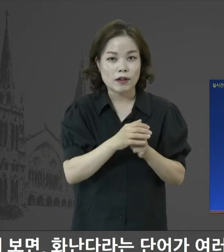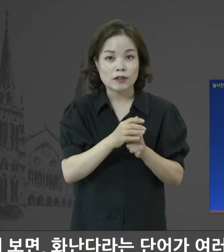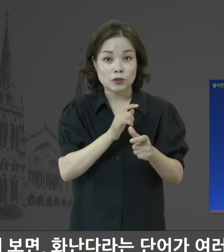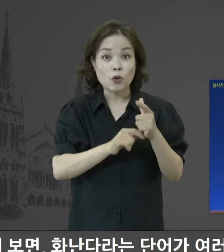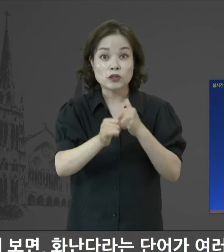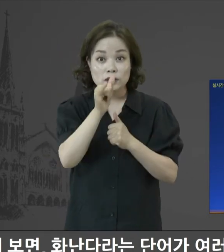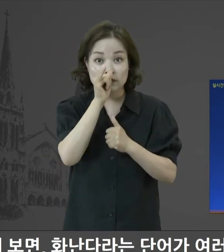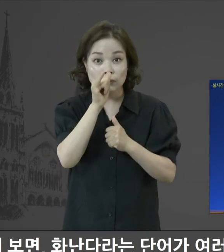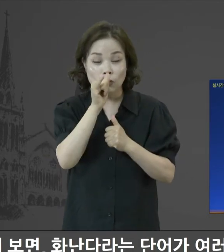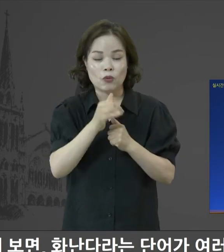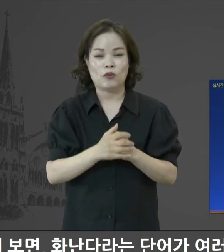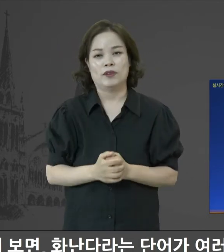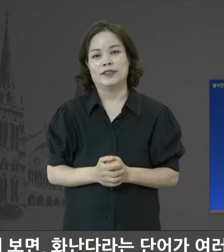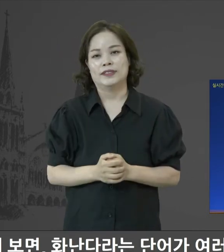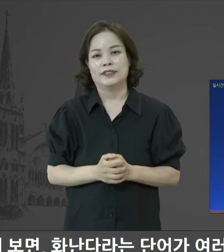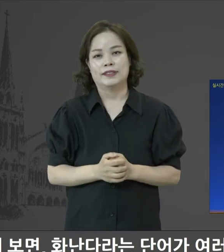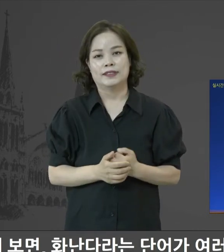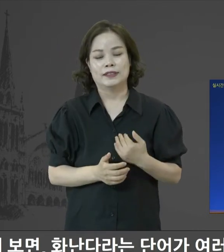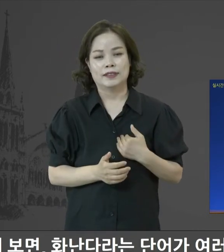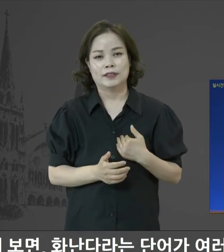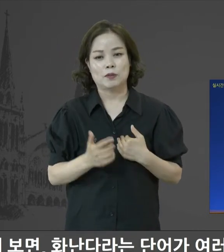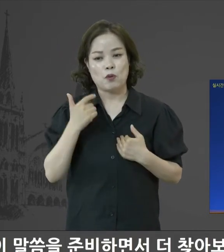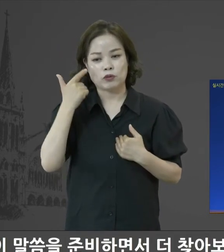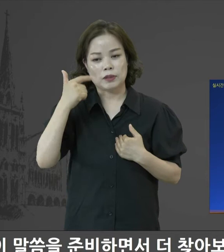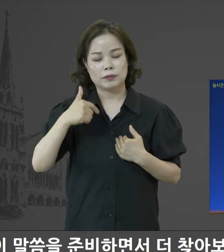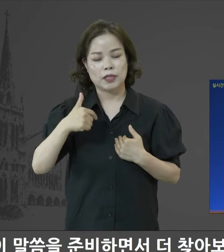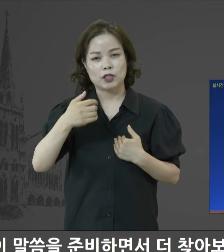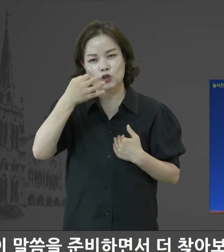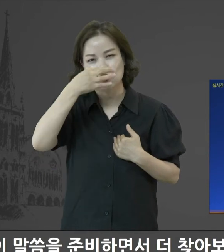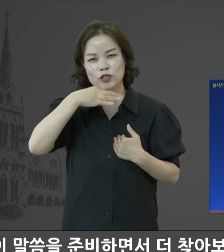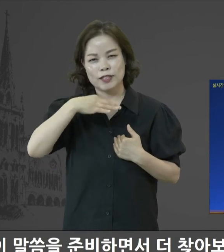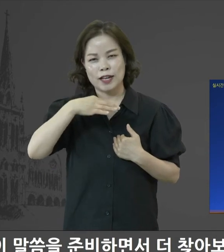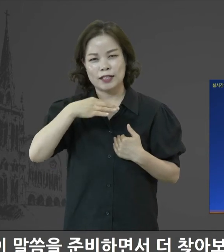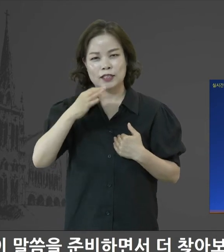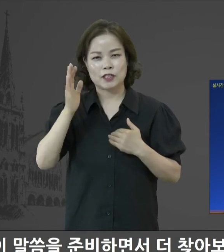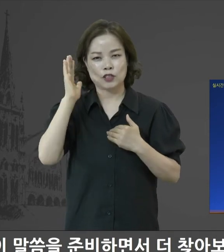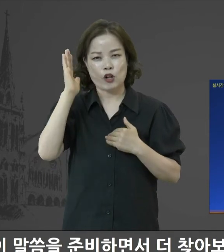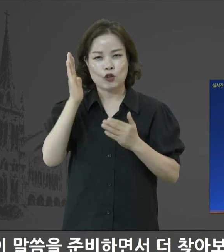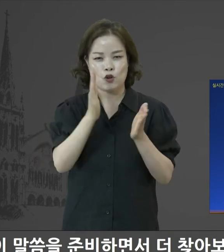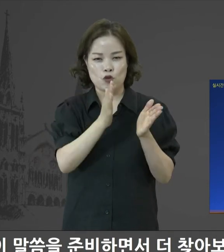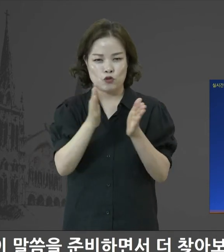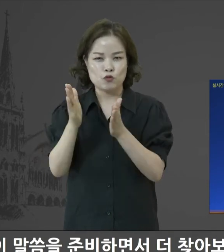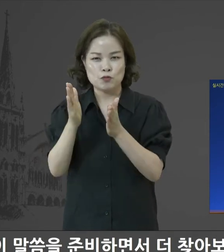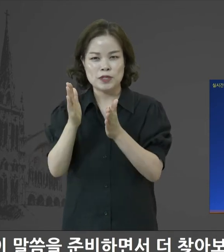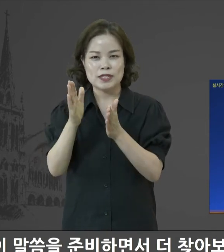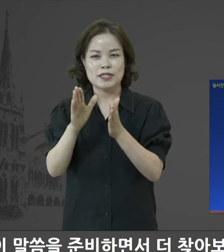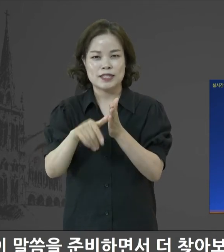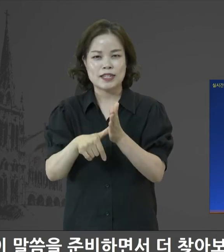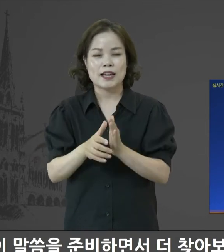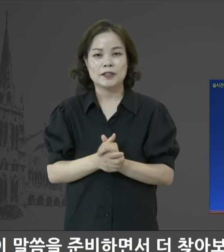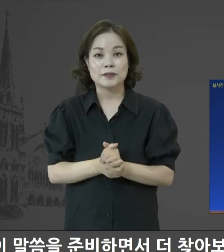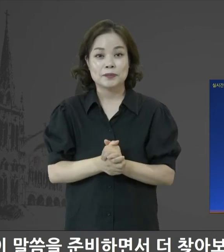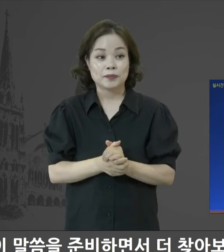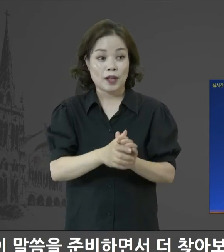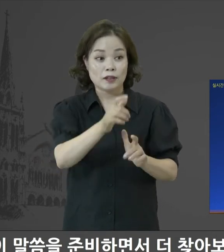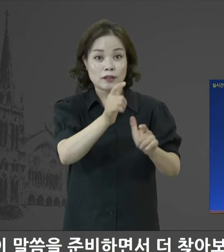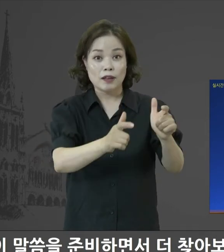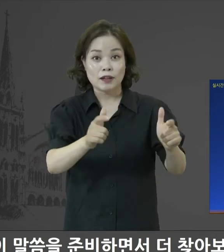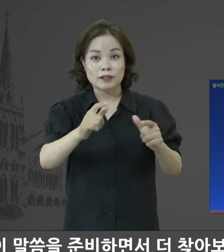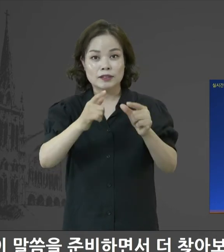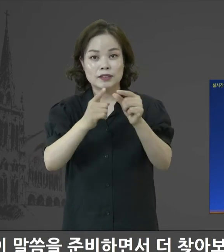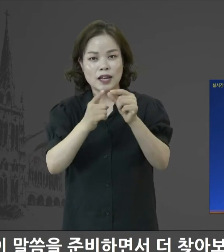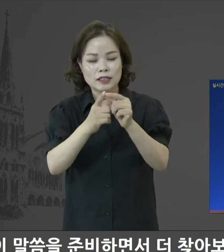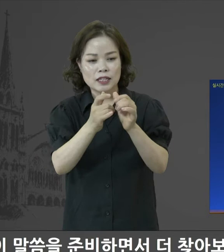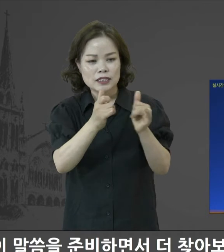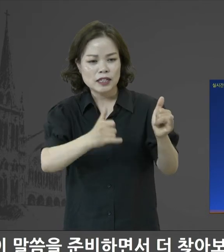나와요. 너무 사실은 저 자신에게 유익한 준비의 시간이었는데, 이런 다양한 단어들이 인간이